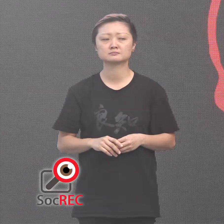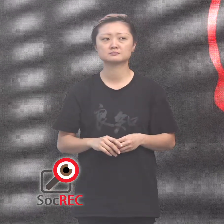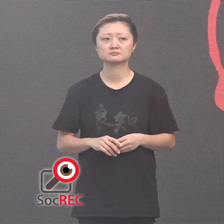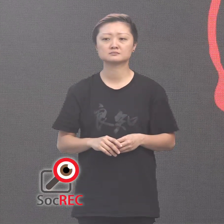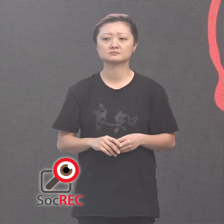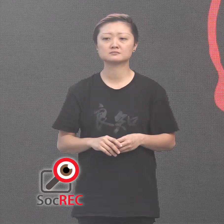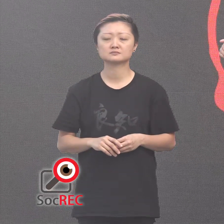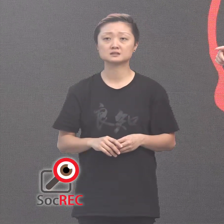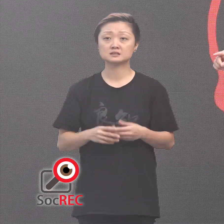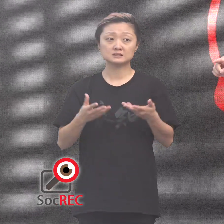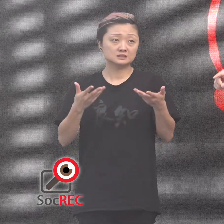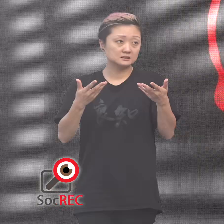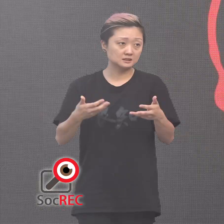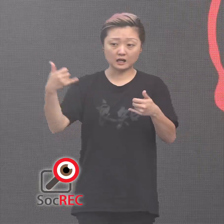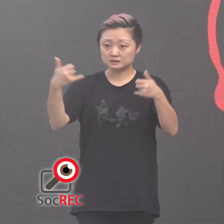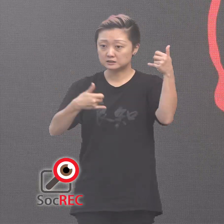因为有你们，